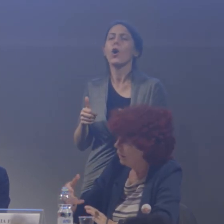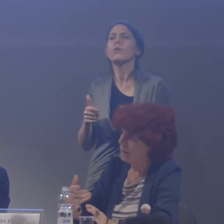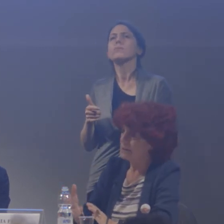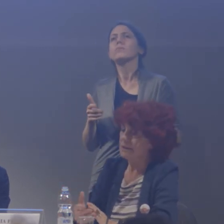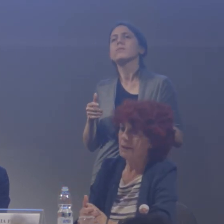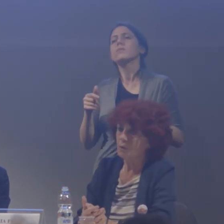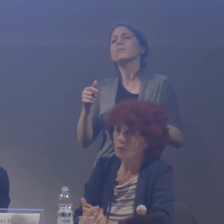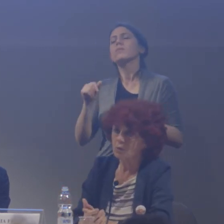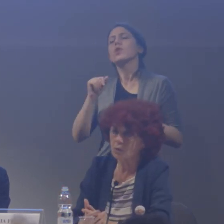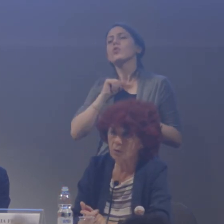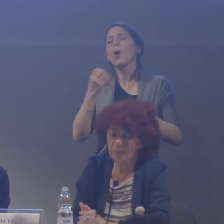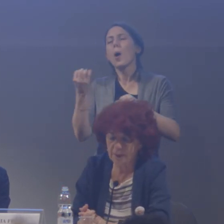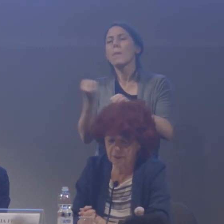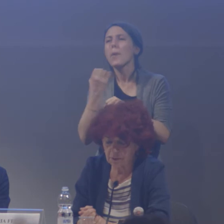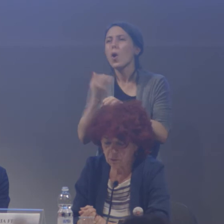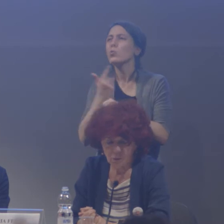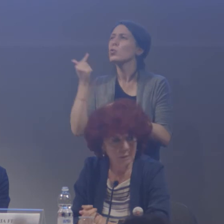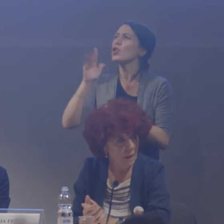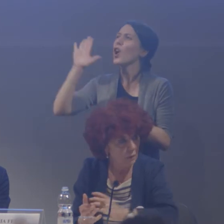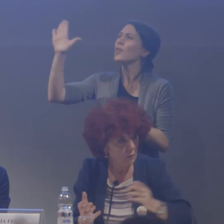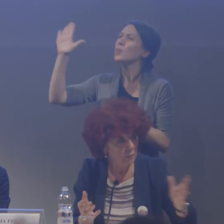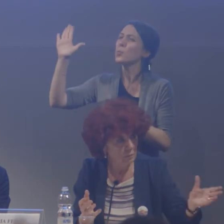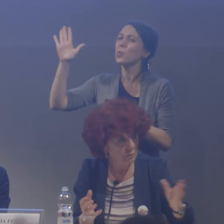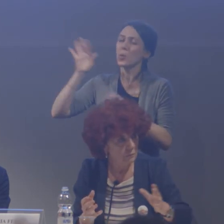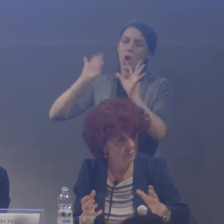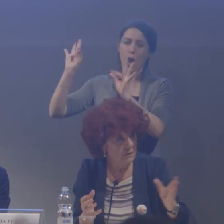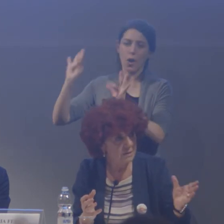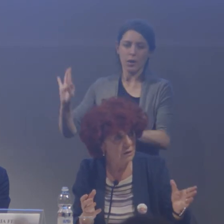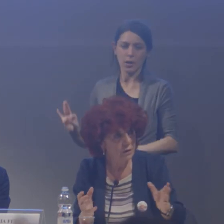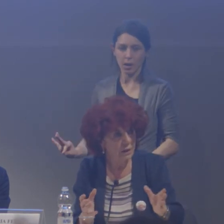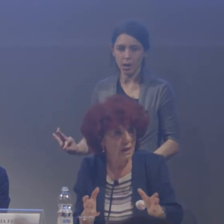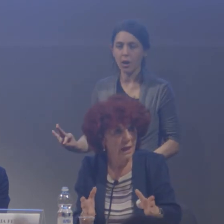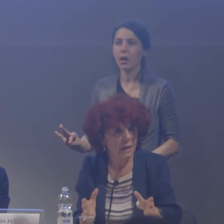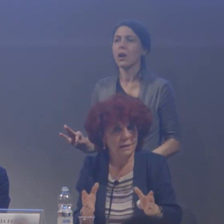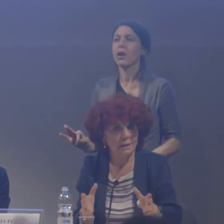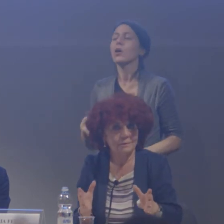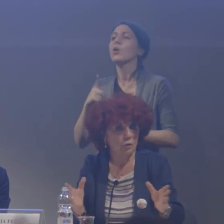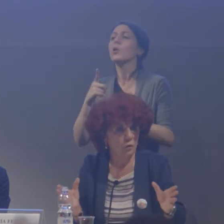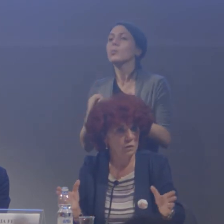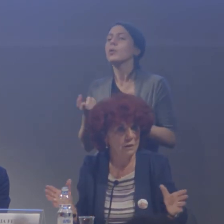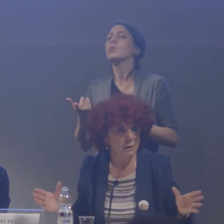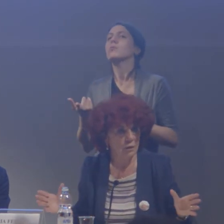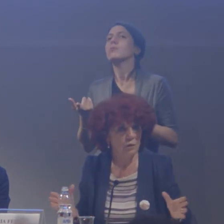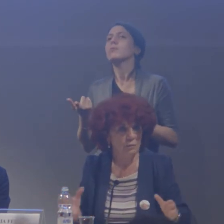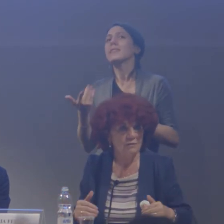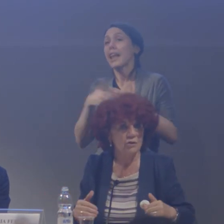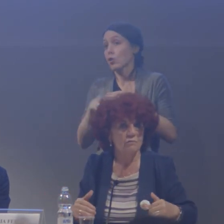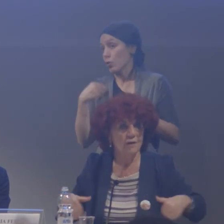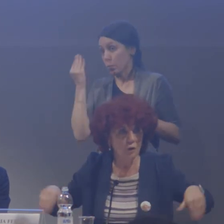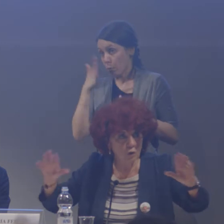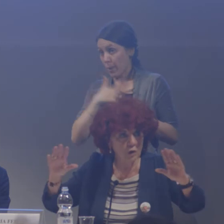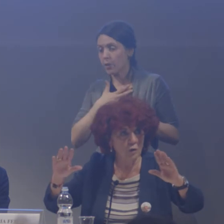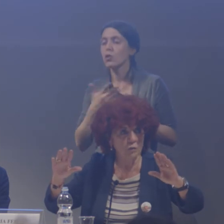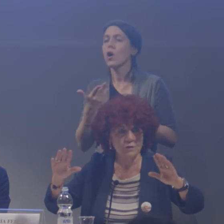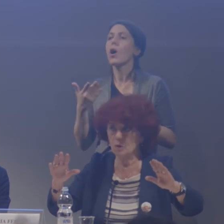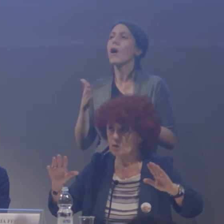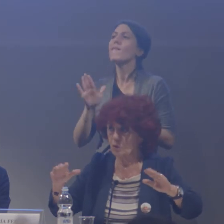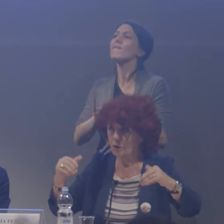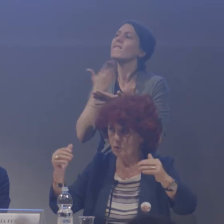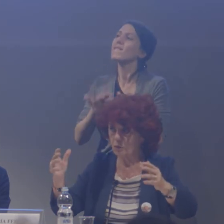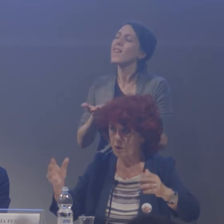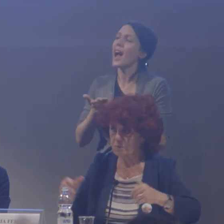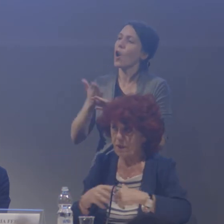quello che è stata la produzione in parte di Tullio De Mauro, persino a dire e a nascondere, secondo me, invece il valore con cui si